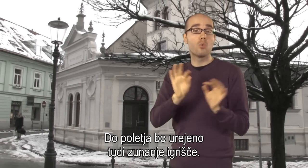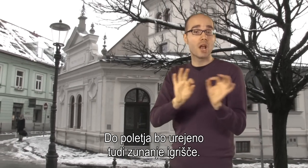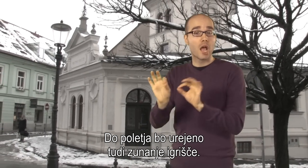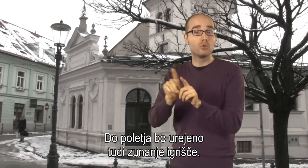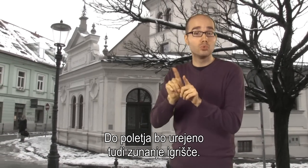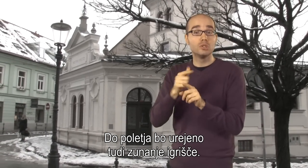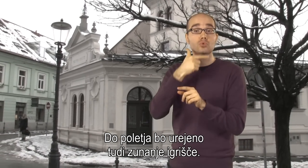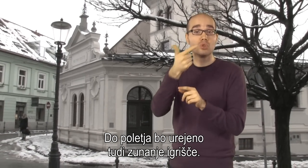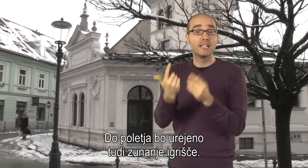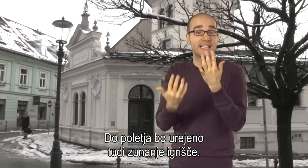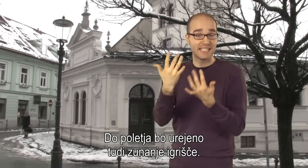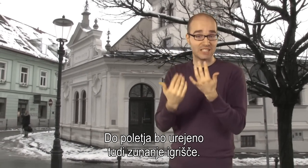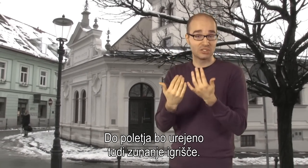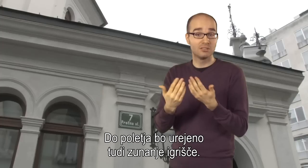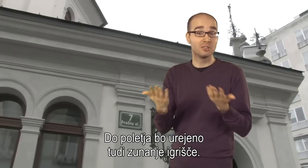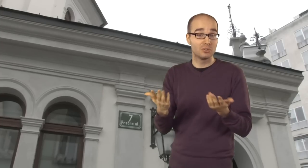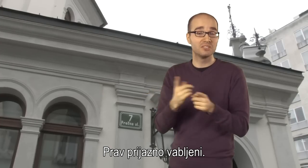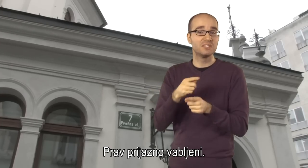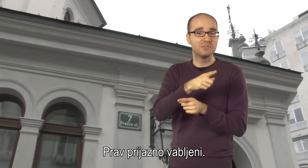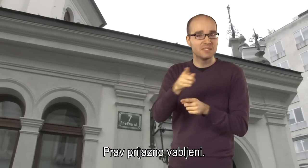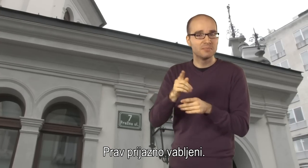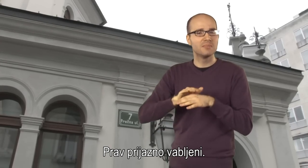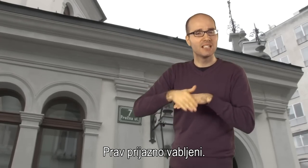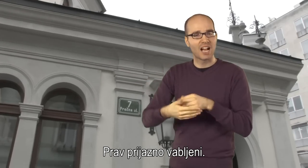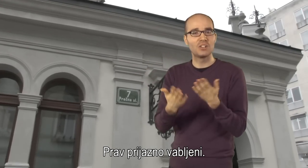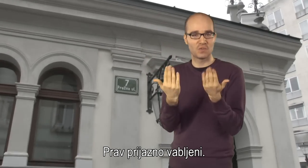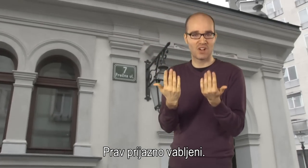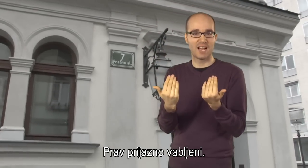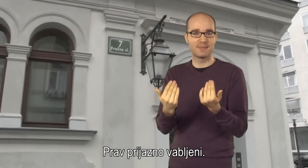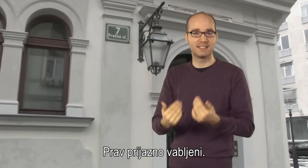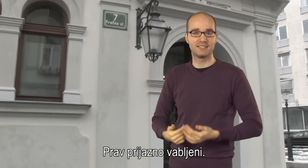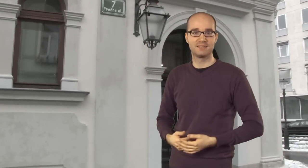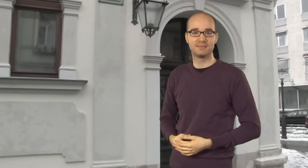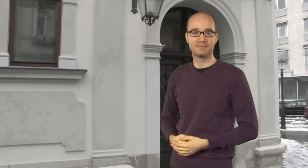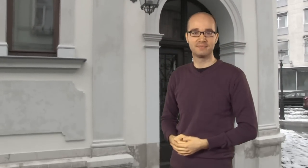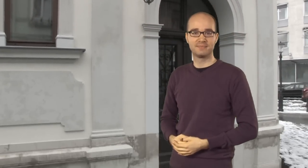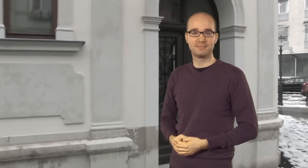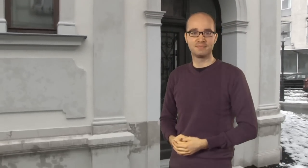tudi zunanje igrišče. Prav prijazno vabljeni.